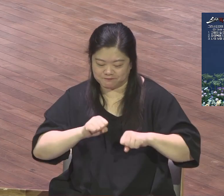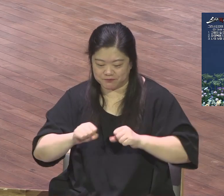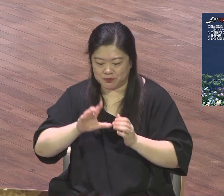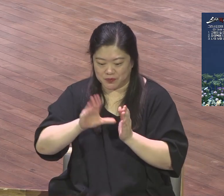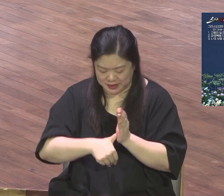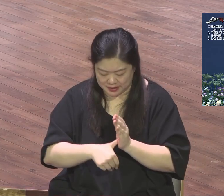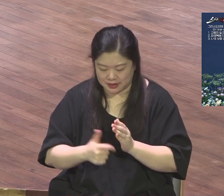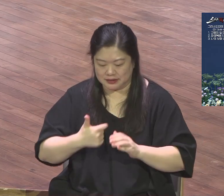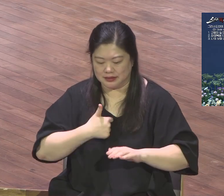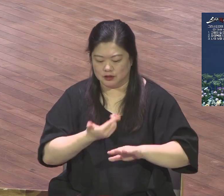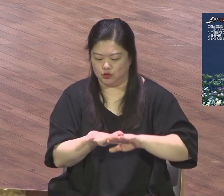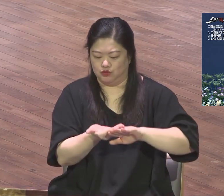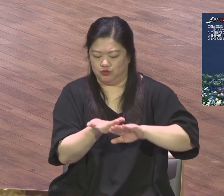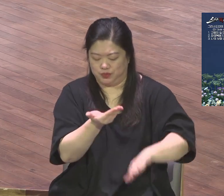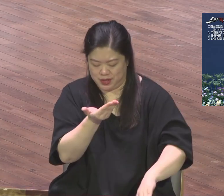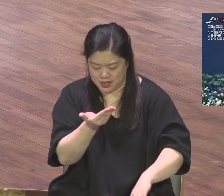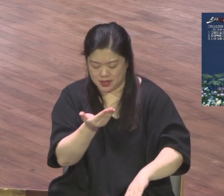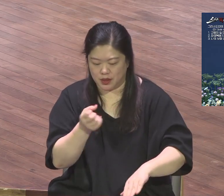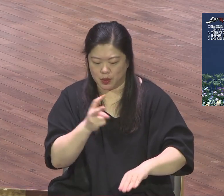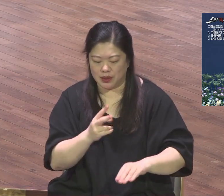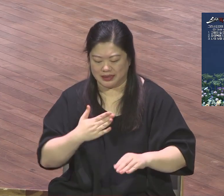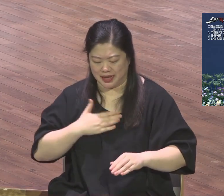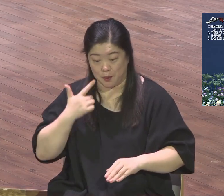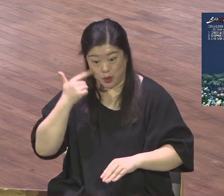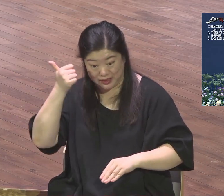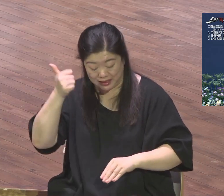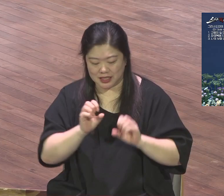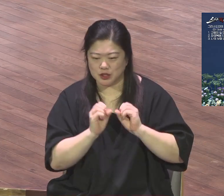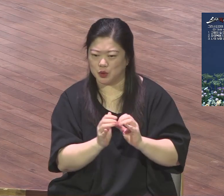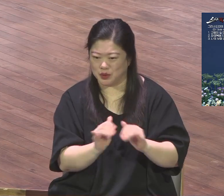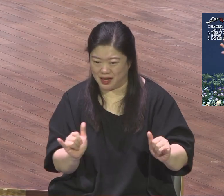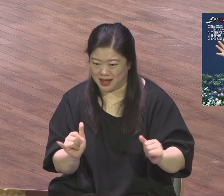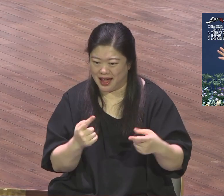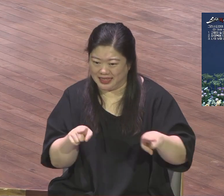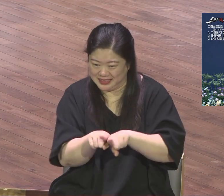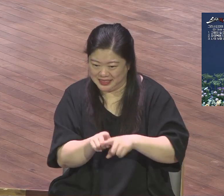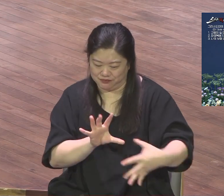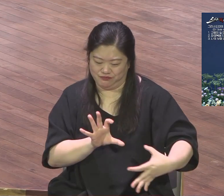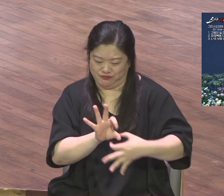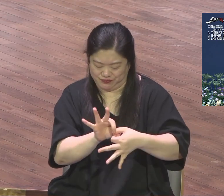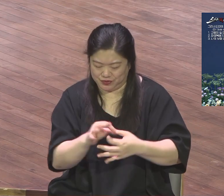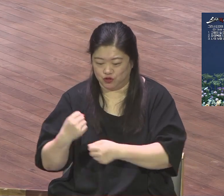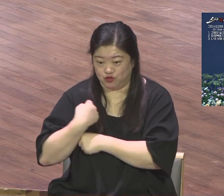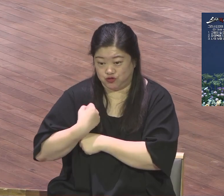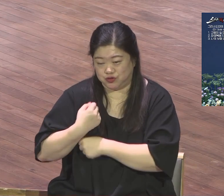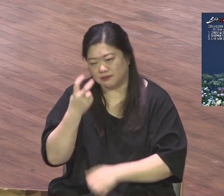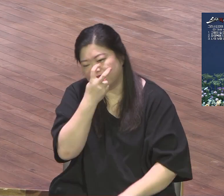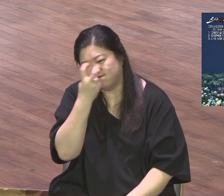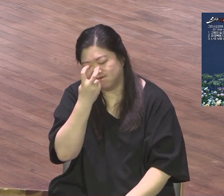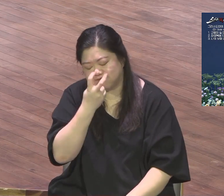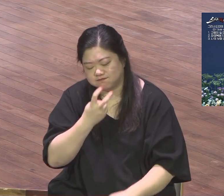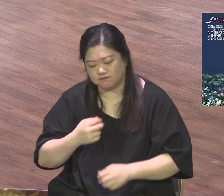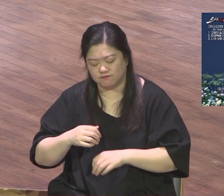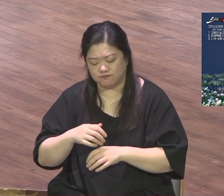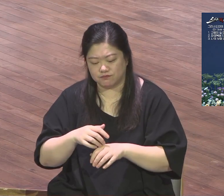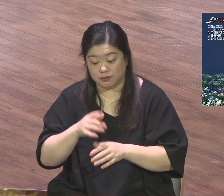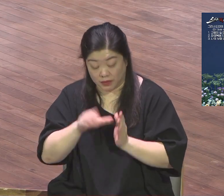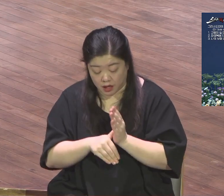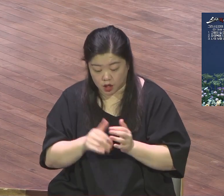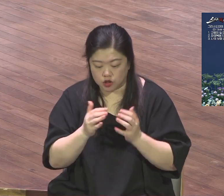교사들과 함께 큰 복을 치면서 부산역 앞에 그 동네 초량동이 산비탈이 있잖아요. 거기서